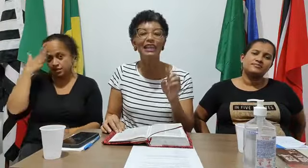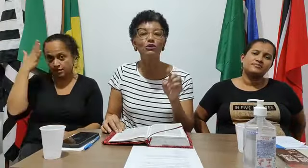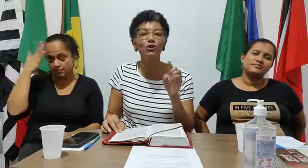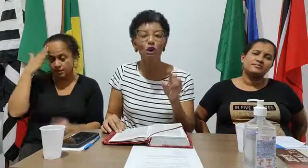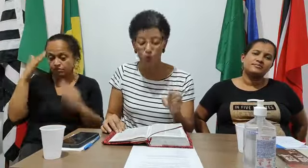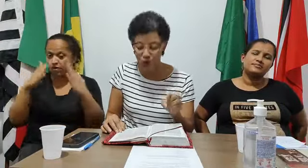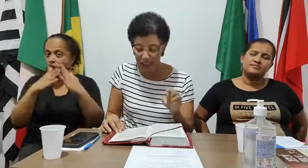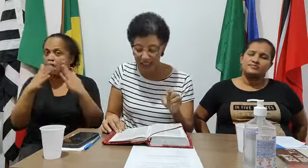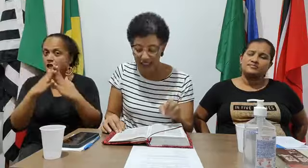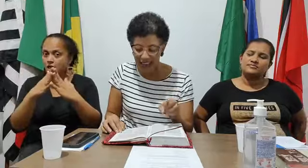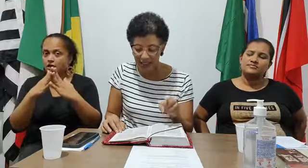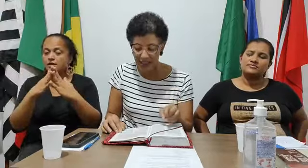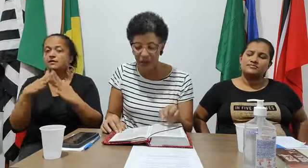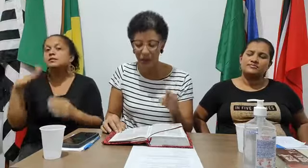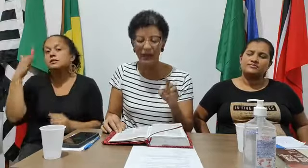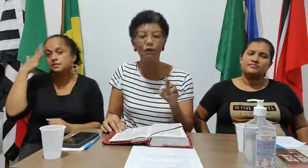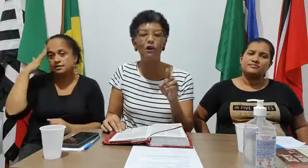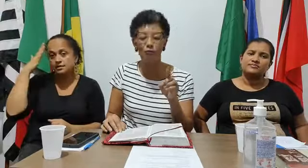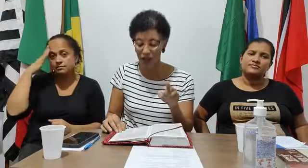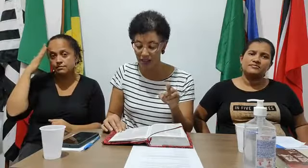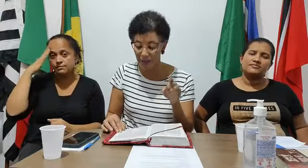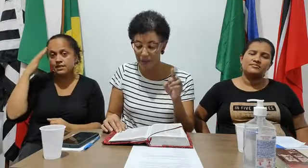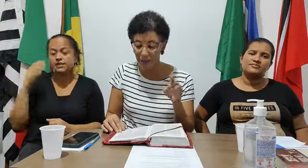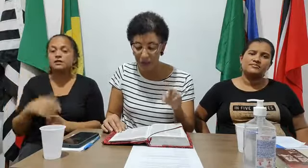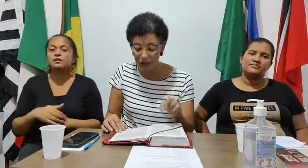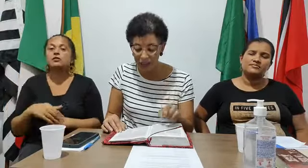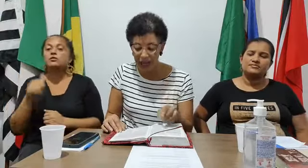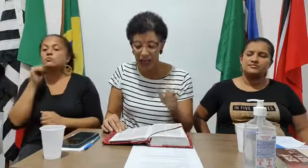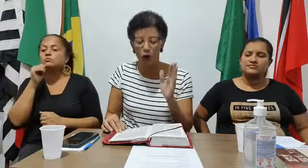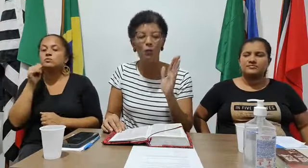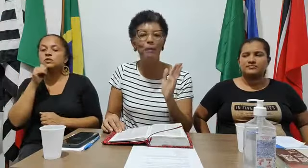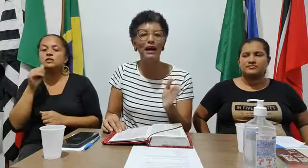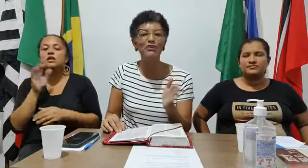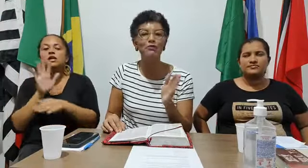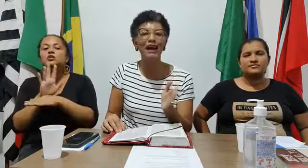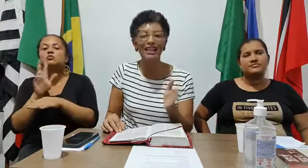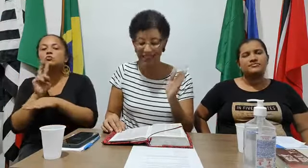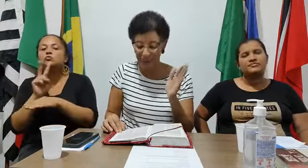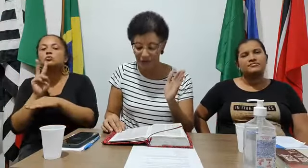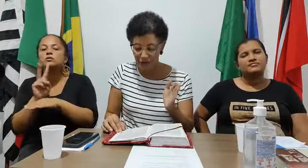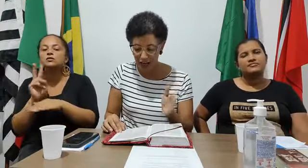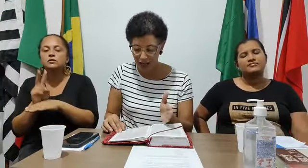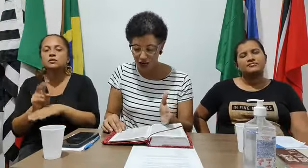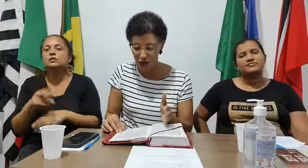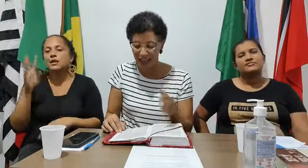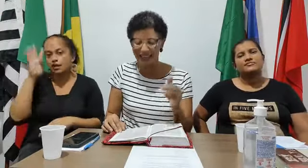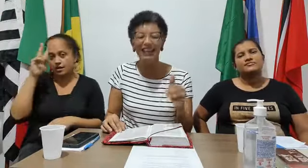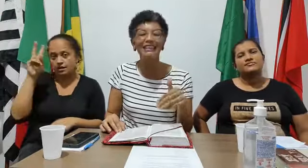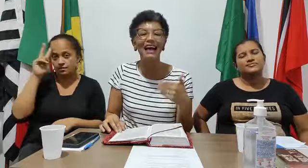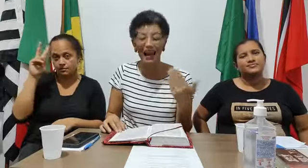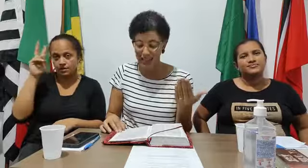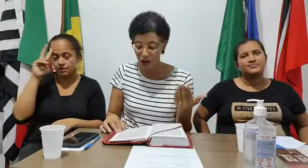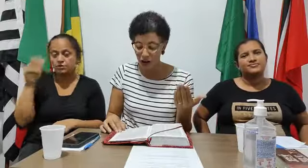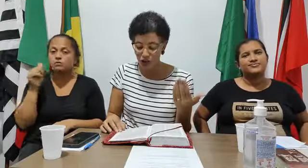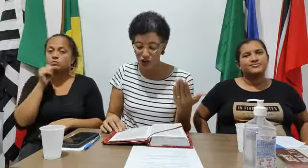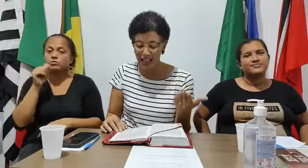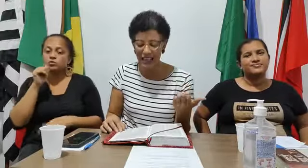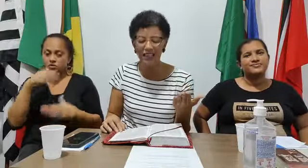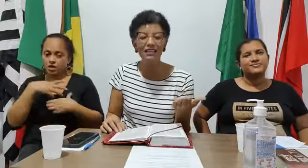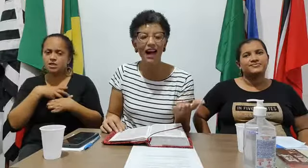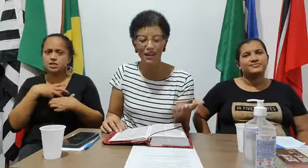e tendo consideração para com a vossa mulher, como parte mais frágil. Tratai-a